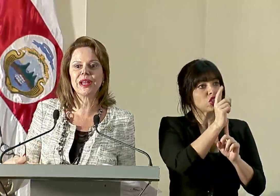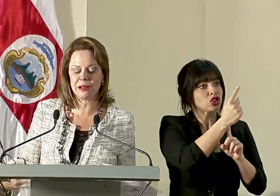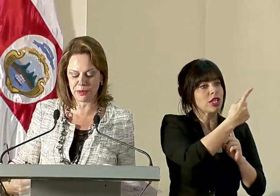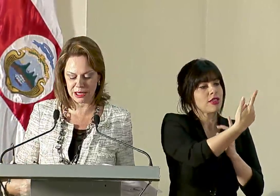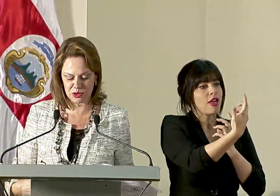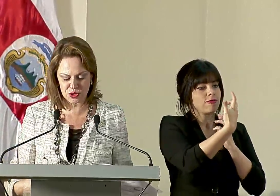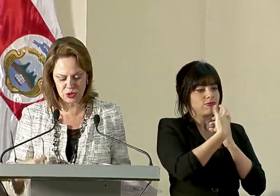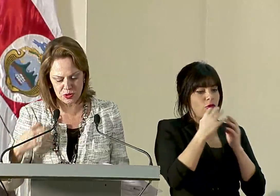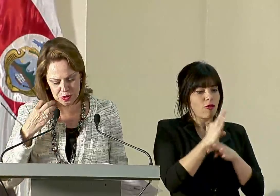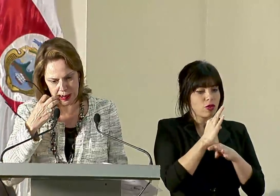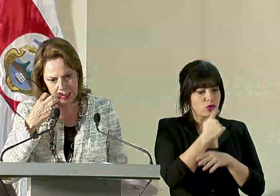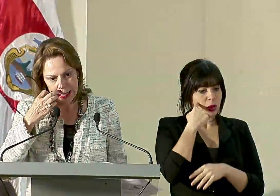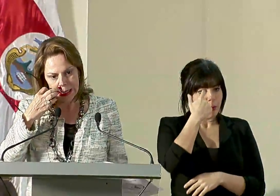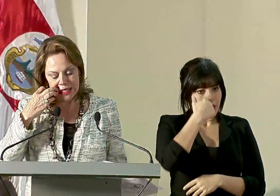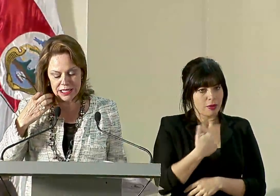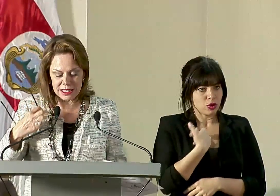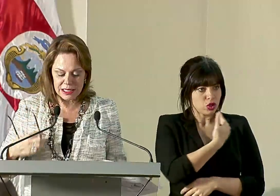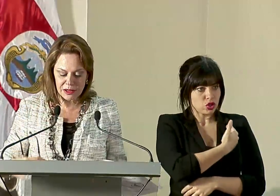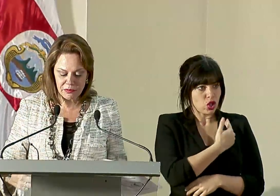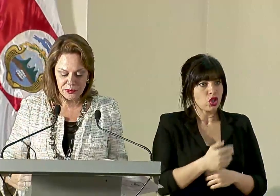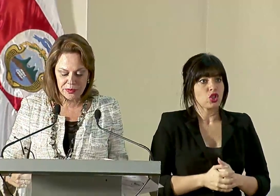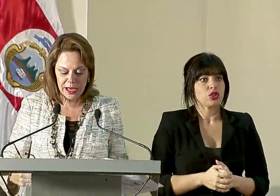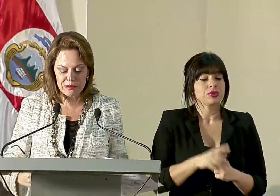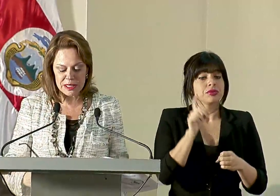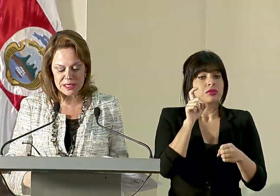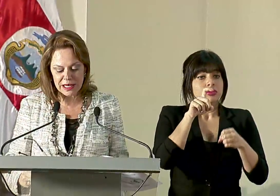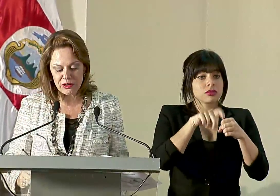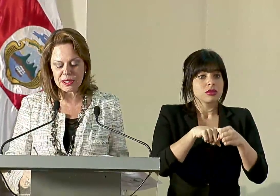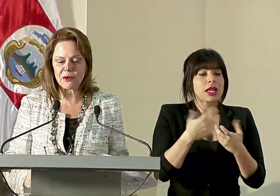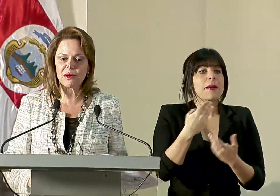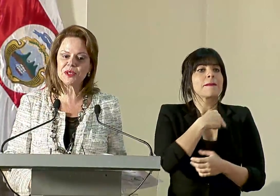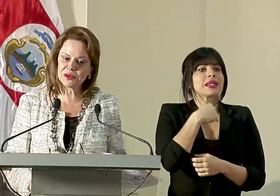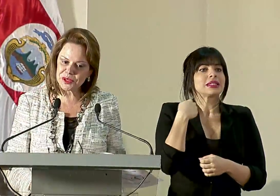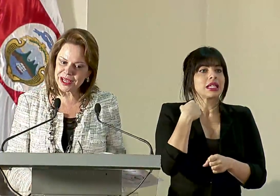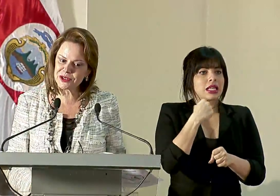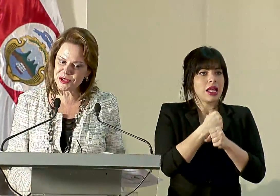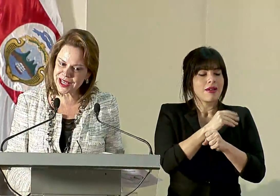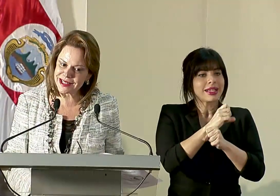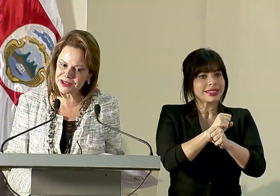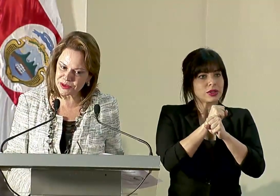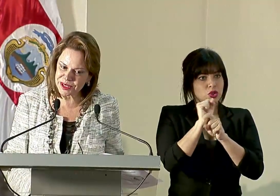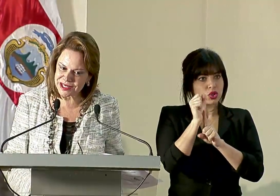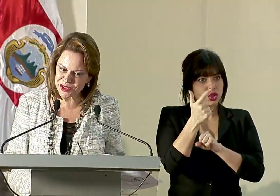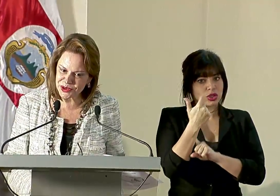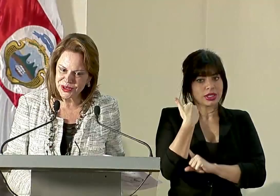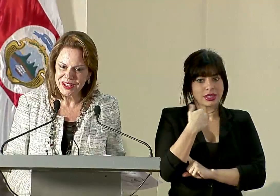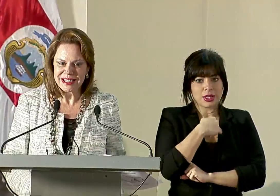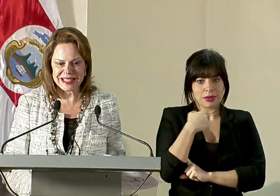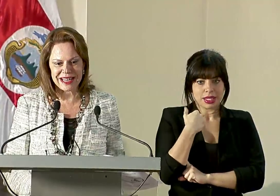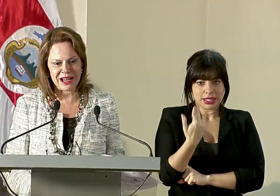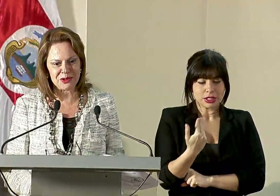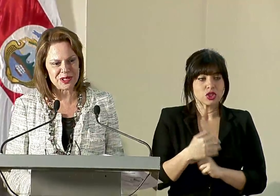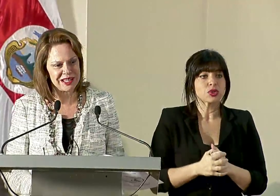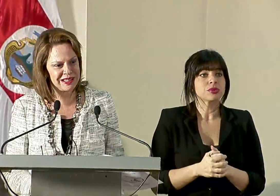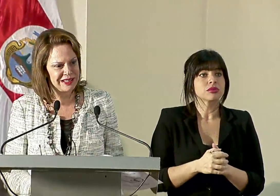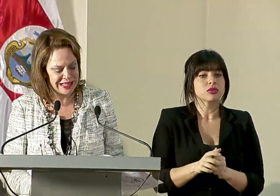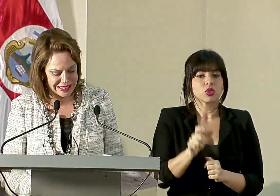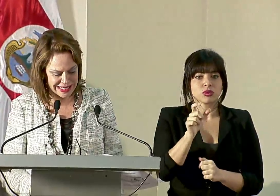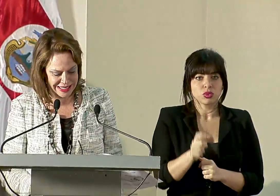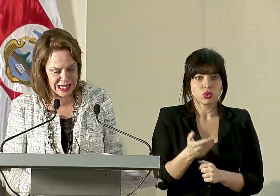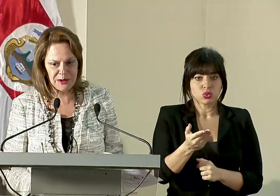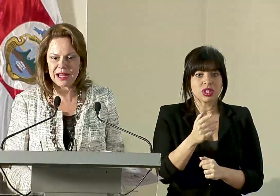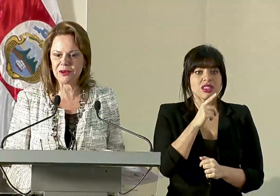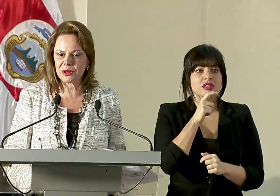funcional para nosotros. Y si ascribe al Ministerio de Trabajo y Seguridad Social, señor Ministro, será usted